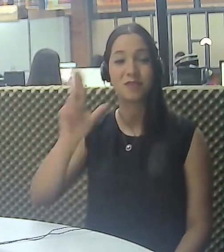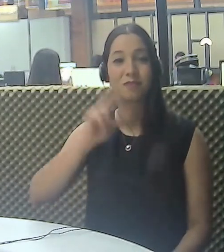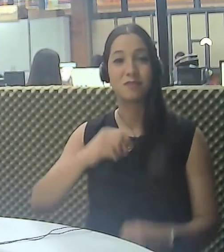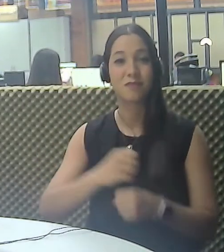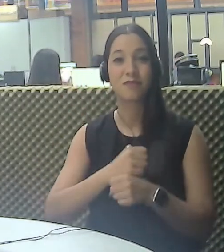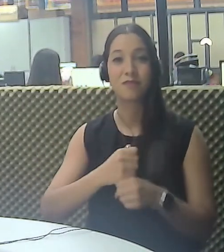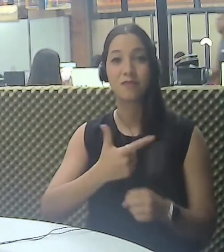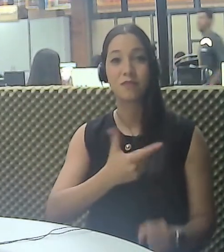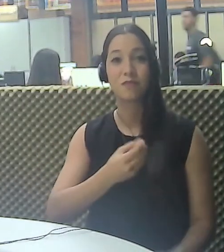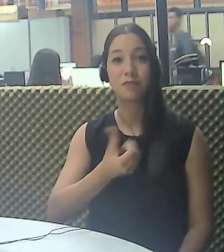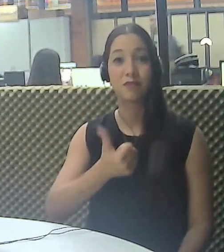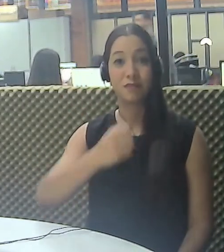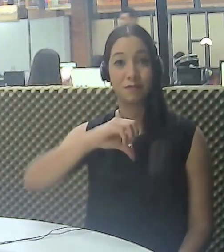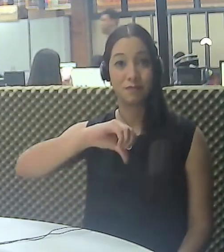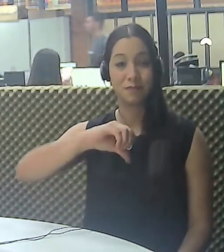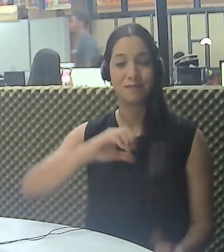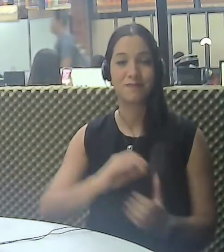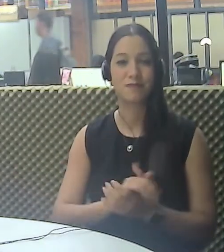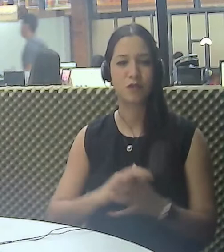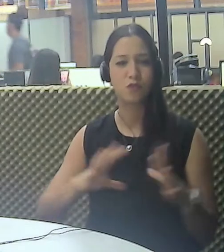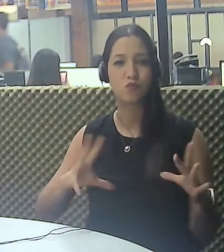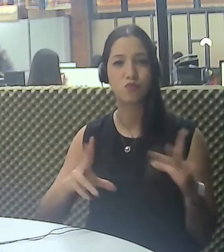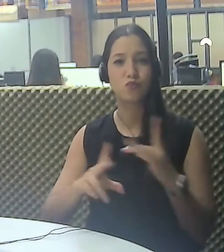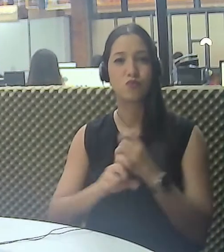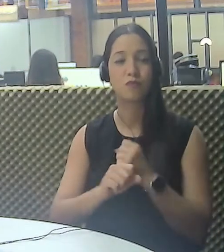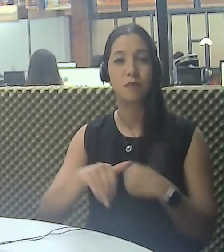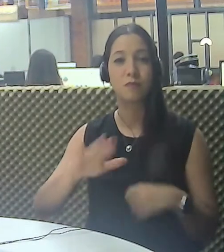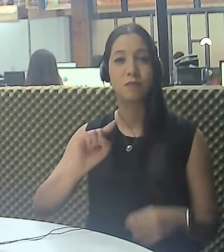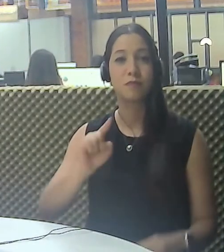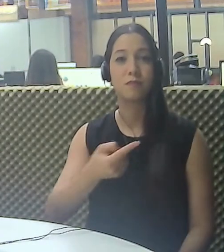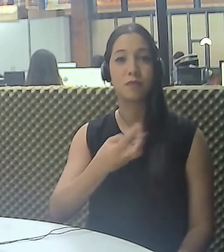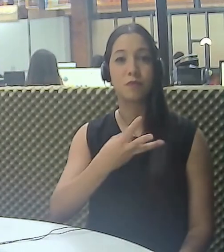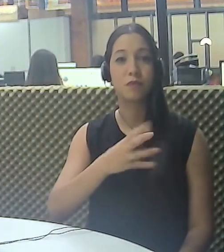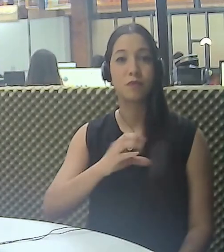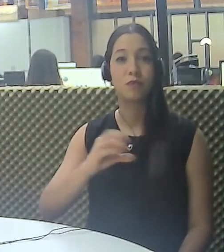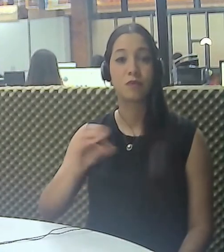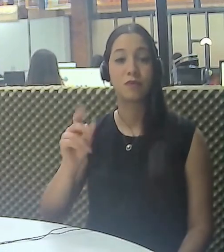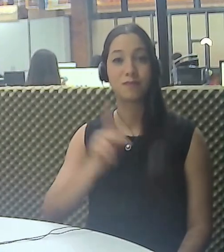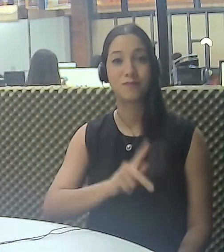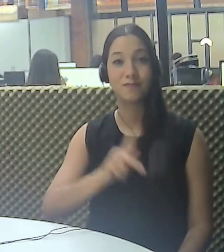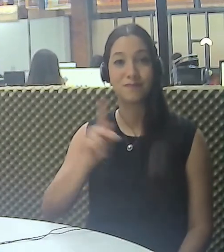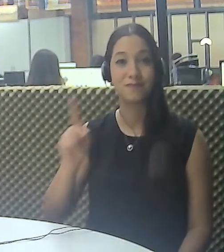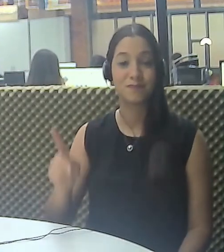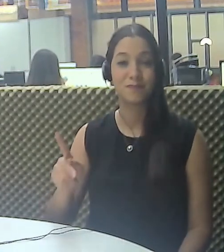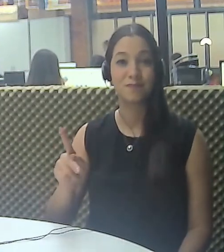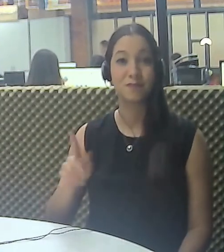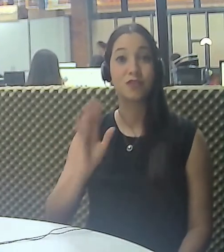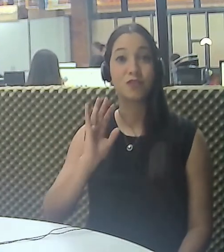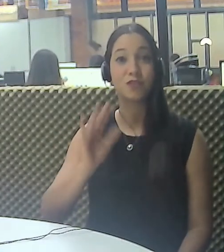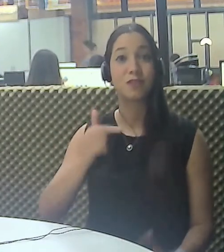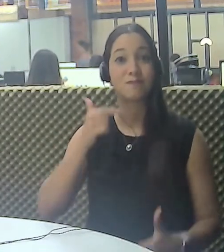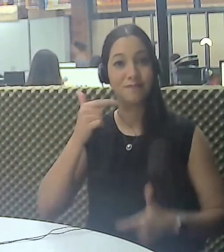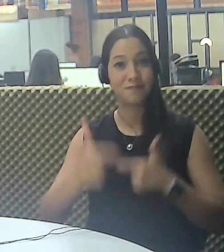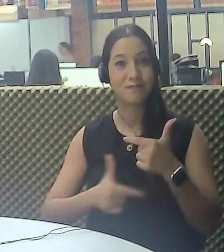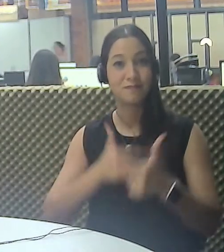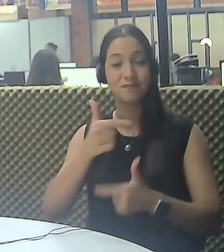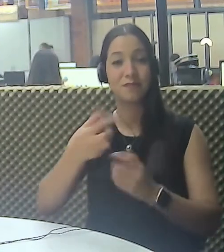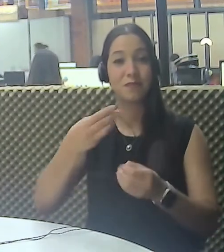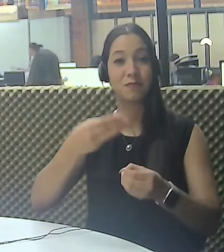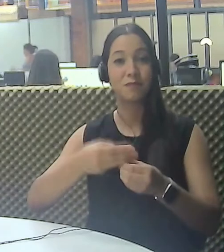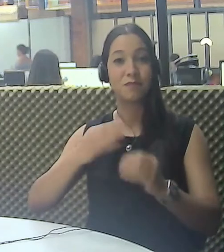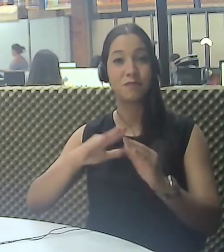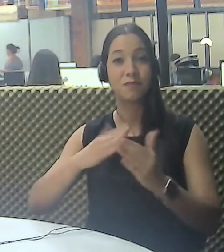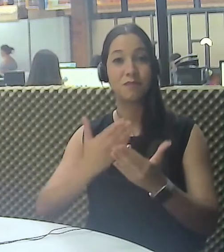em 2019. Ao todo, mais de 1.300 professores estão atuando nas redes